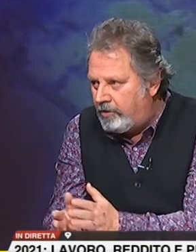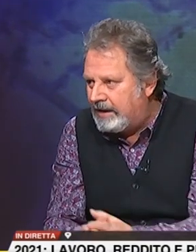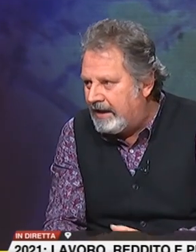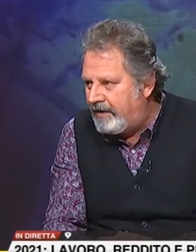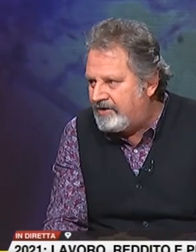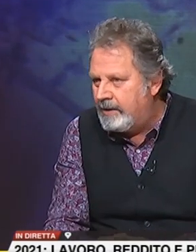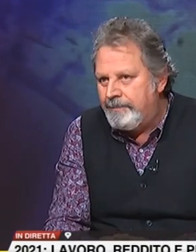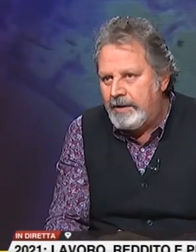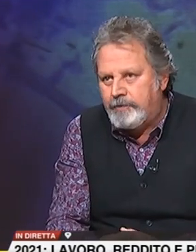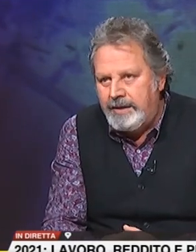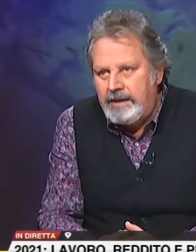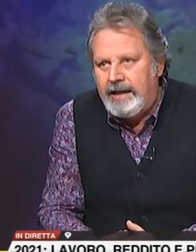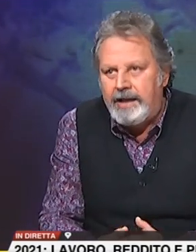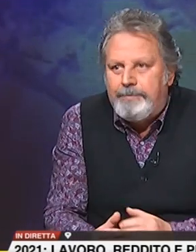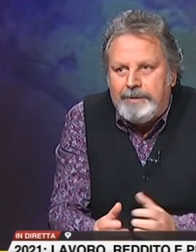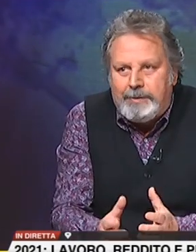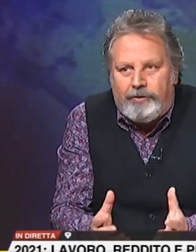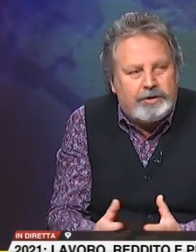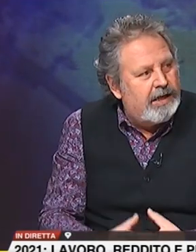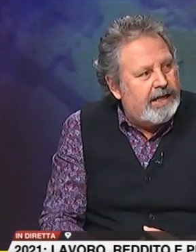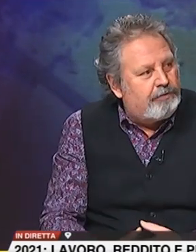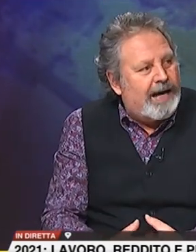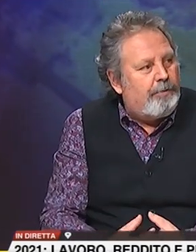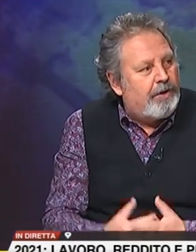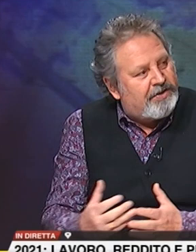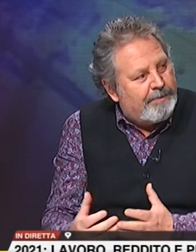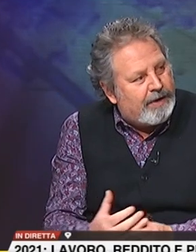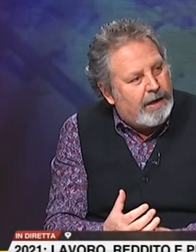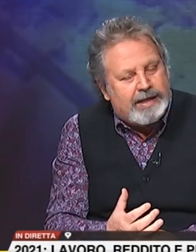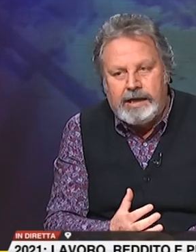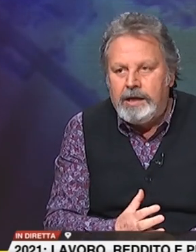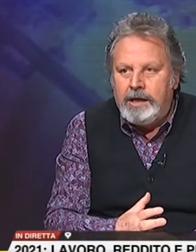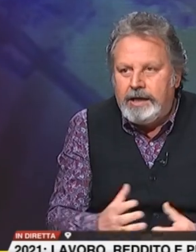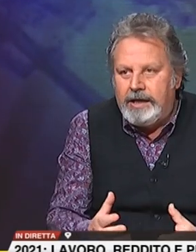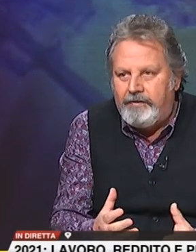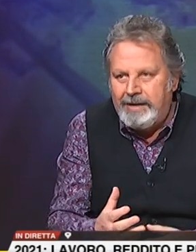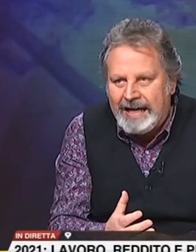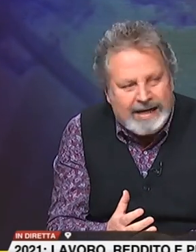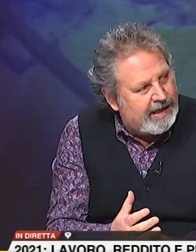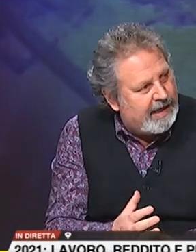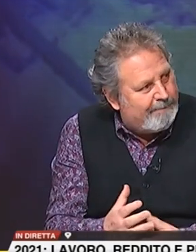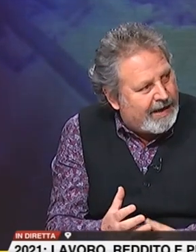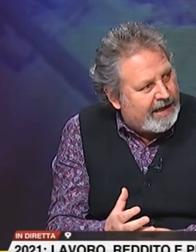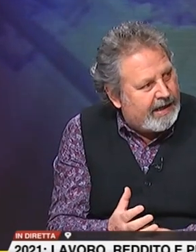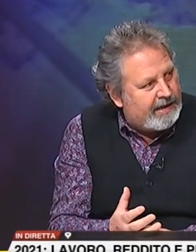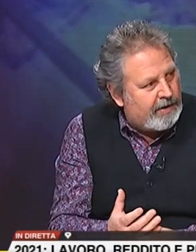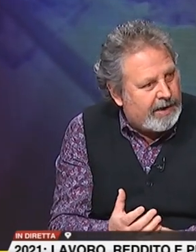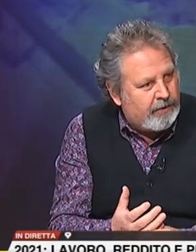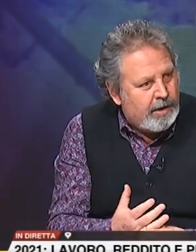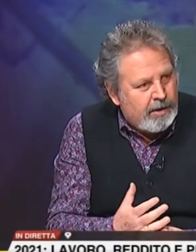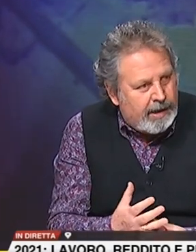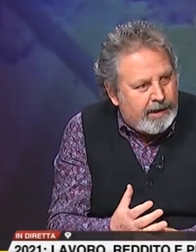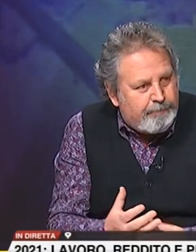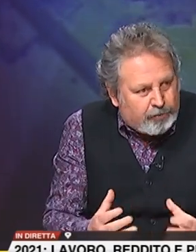dove vogliono andare a farsi lo SPID, e per le prime volte li aiutiamo, poi c'è sempre qualche familiare che impara e dà una